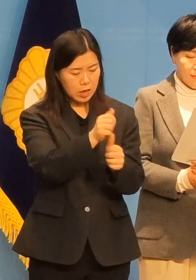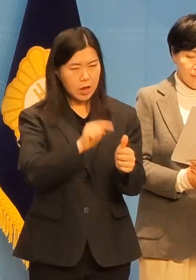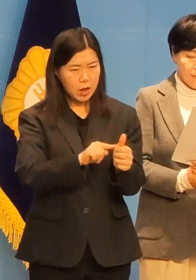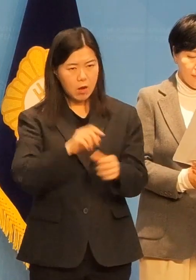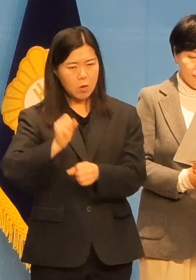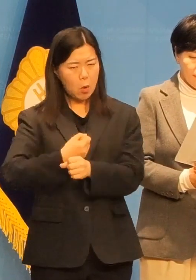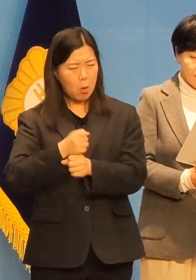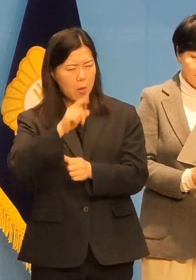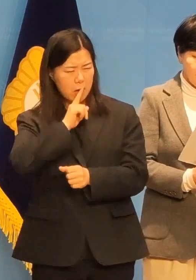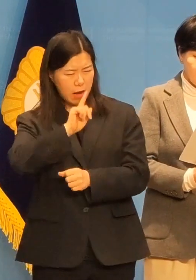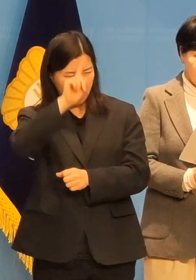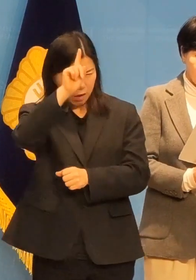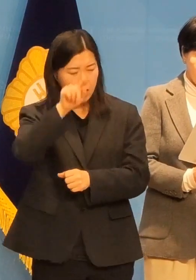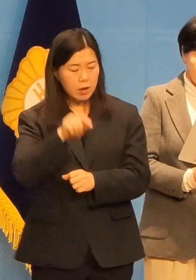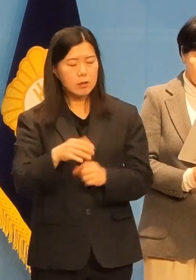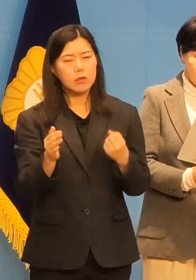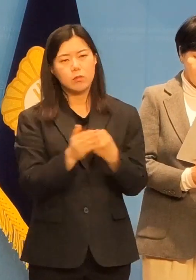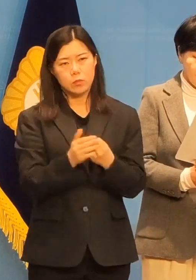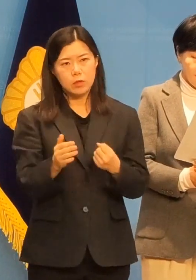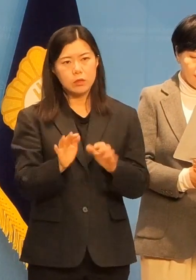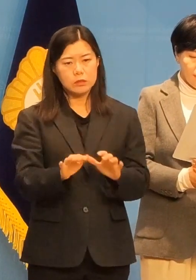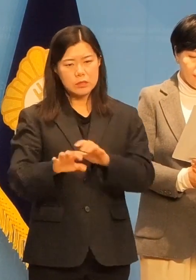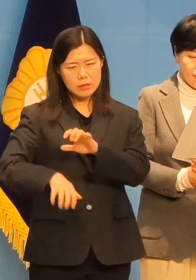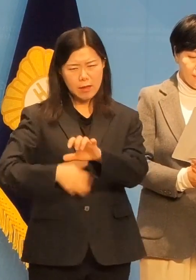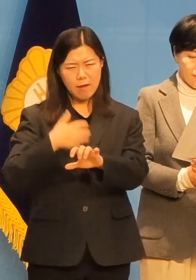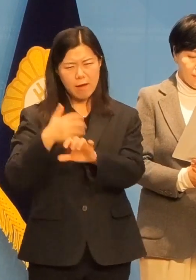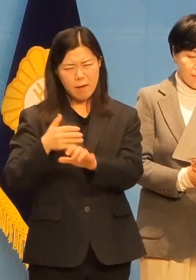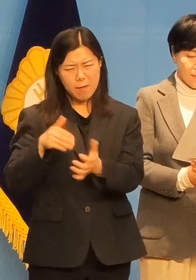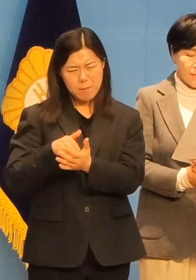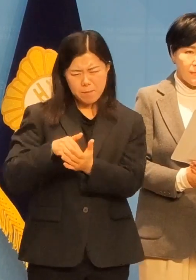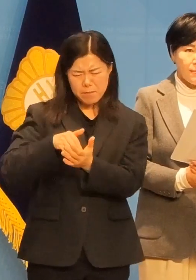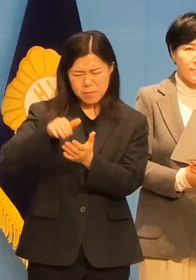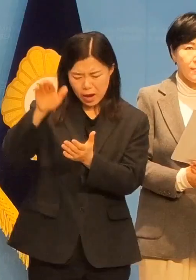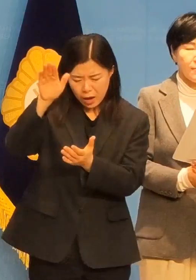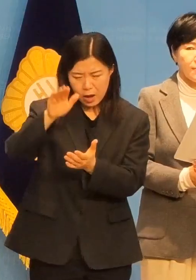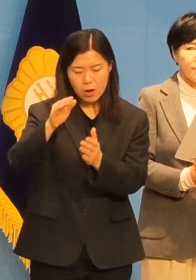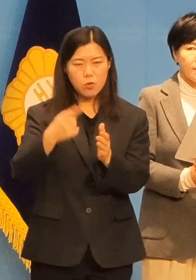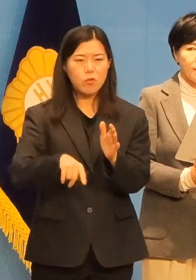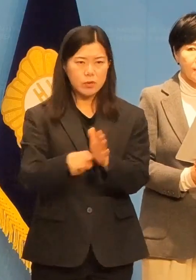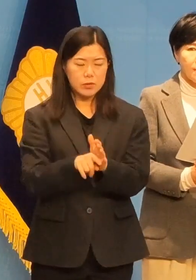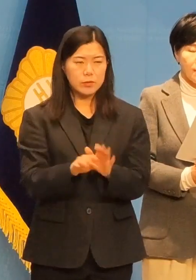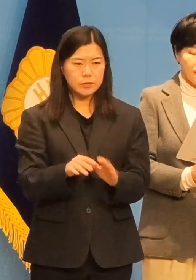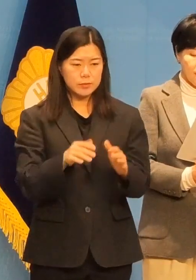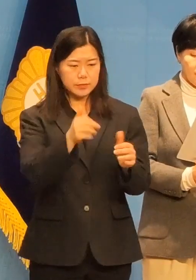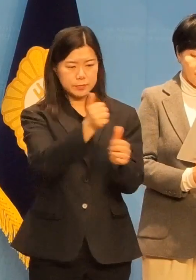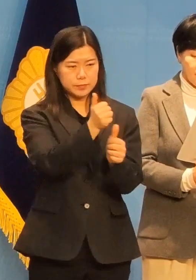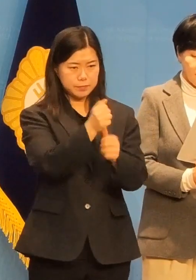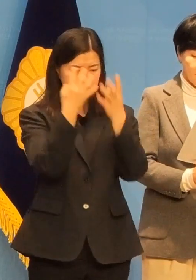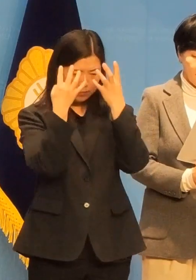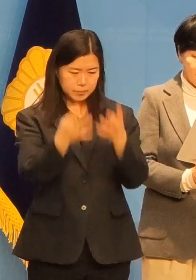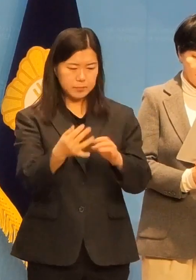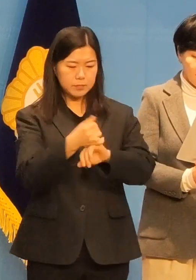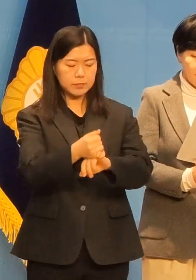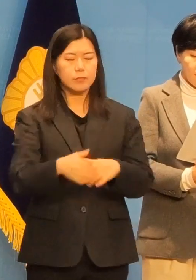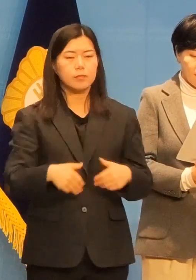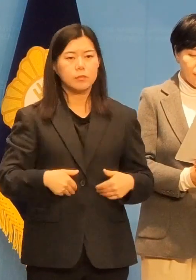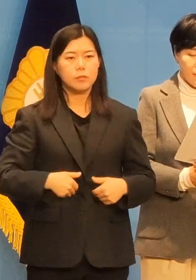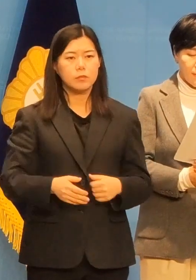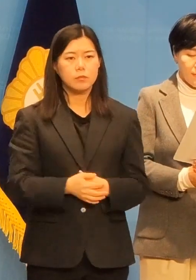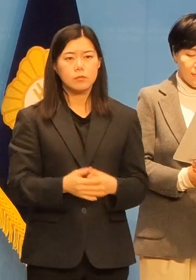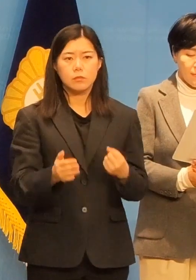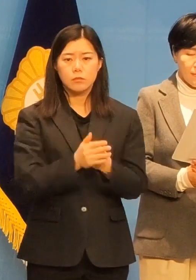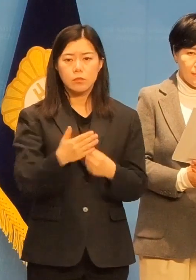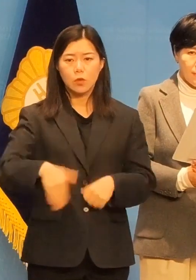기소를 감행했다는 점에서 내란 척결을 위해서라도 이화영의 석방이 절실합니다. 이에